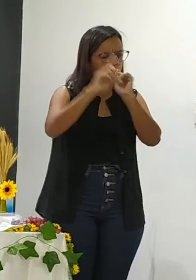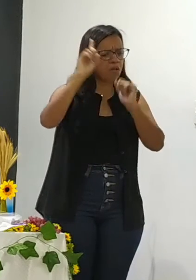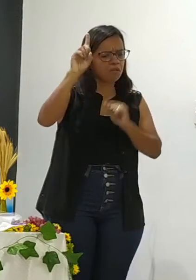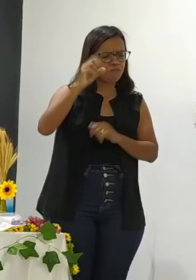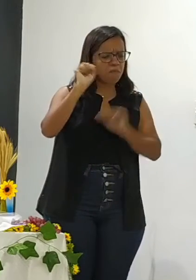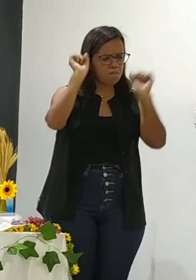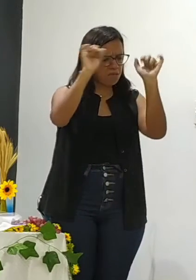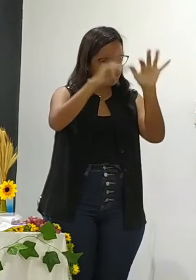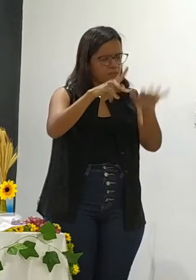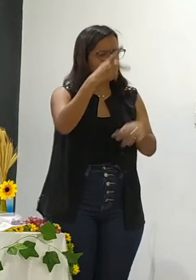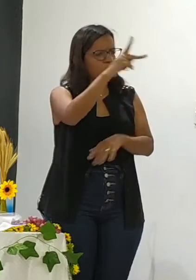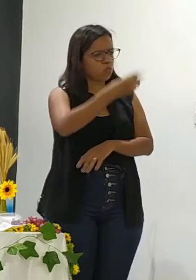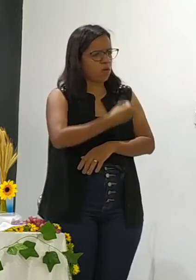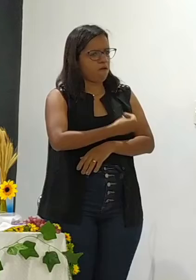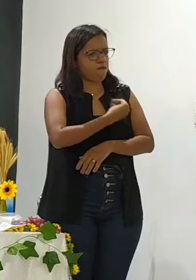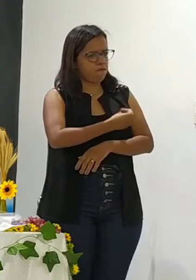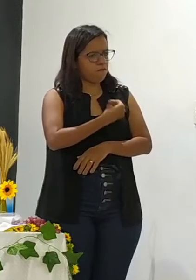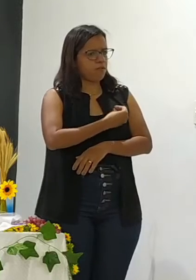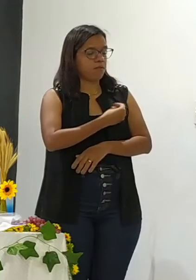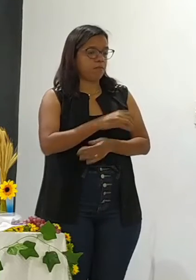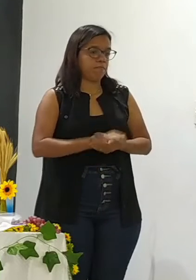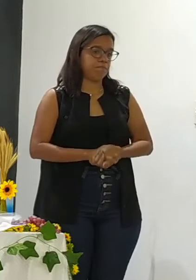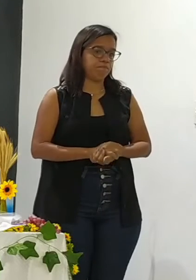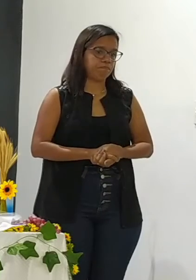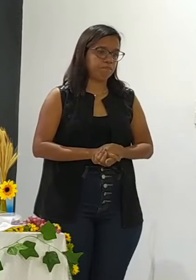foi bênção, show de bola.